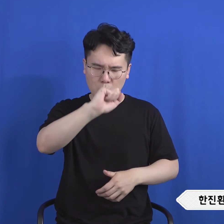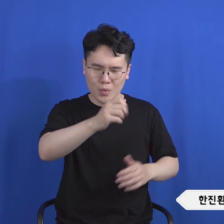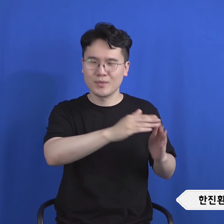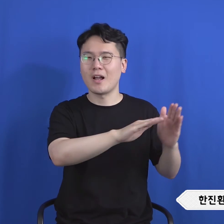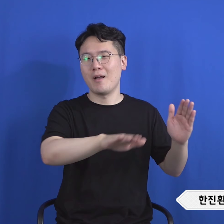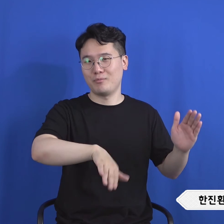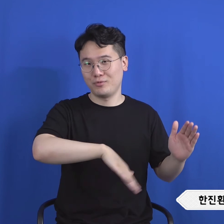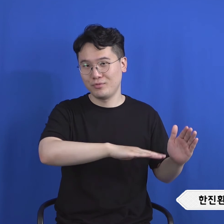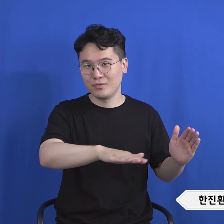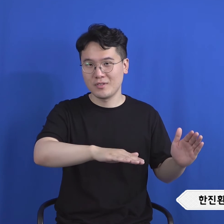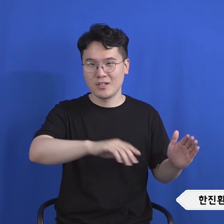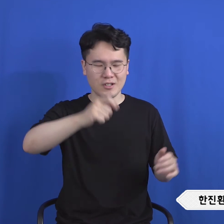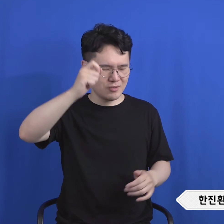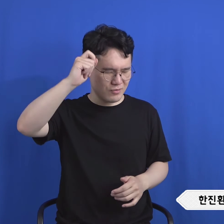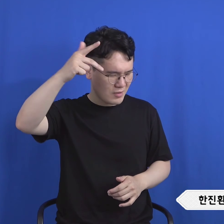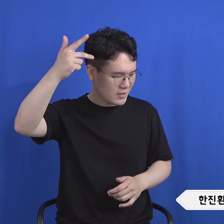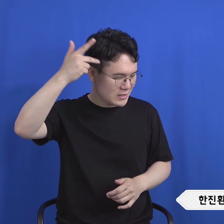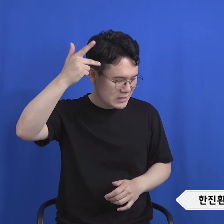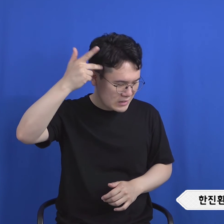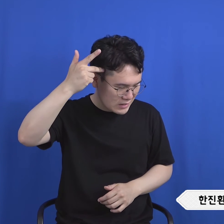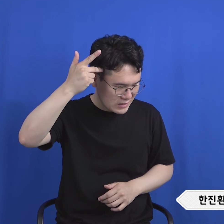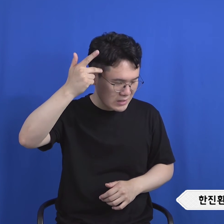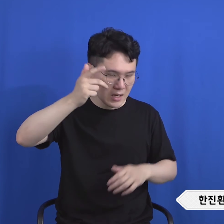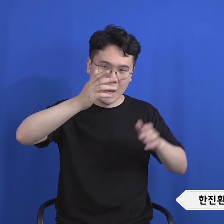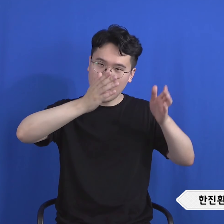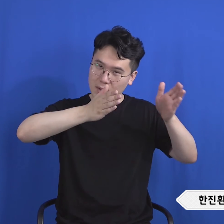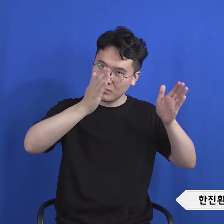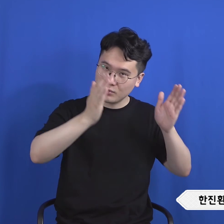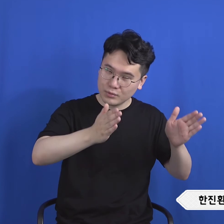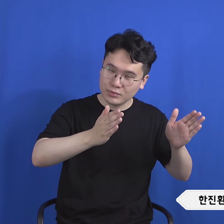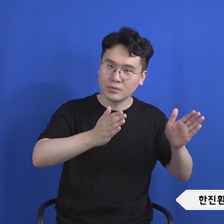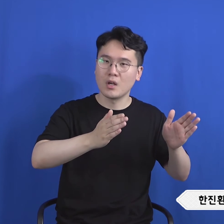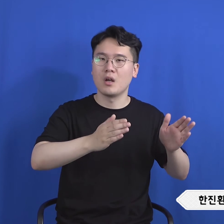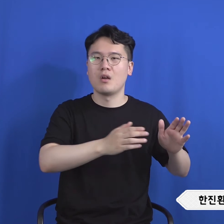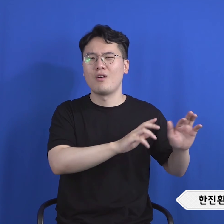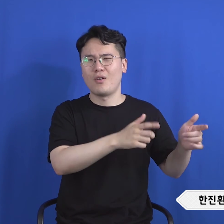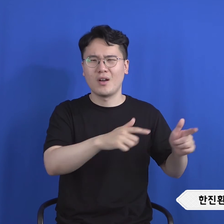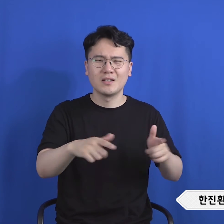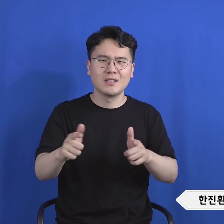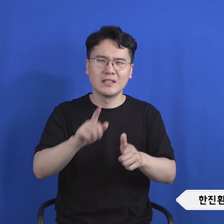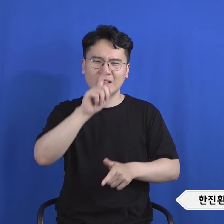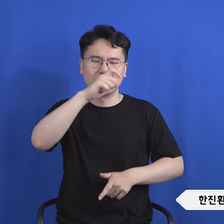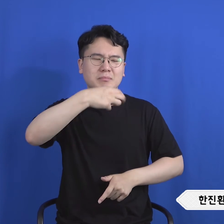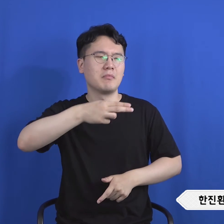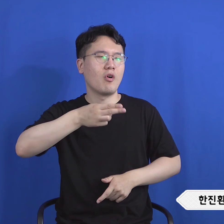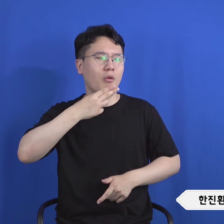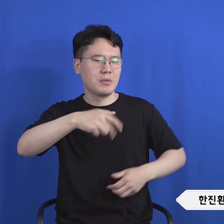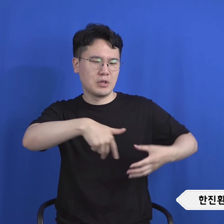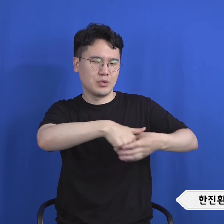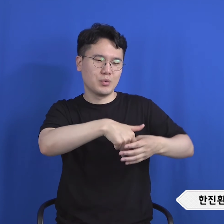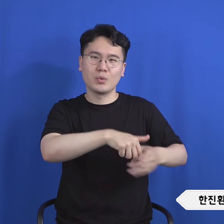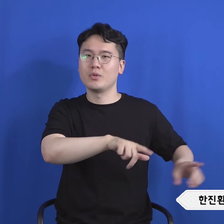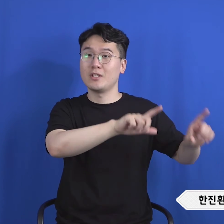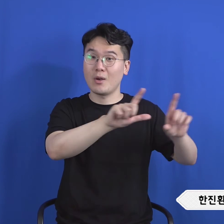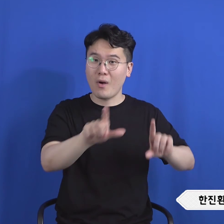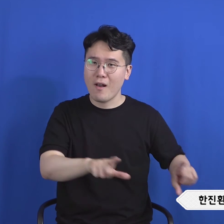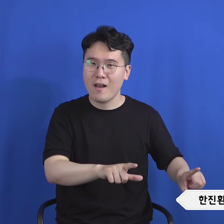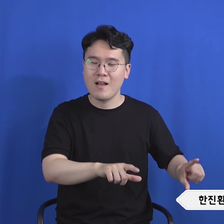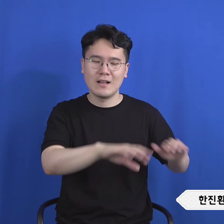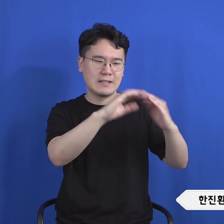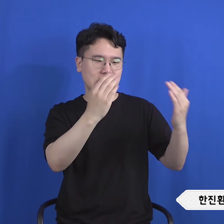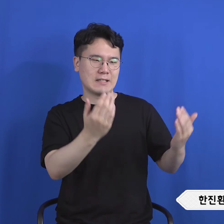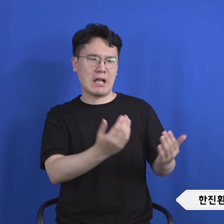좋은 가문, 해박한 지식, 학문, 또 무슨 흠이 없는 종교생활, 그 모든 것